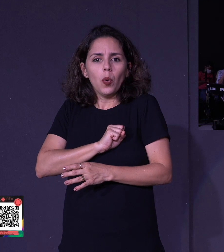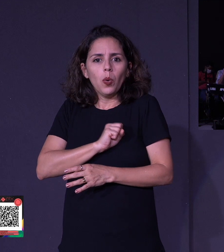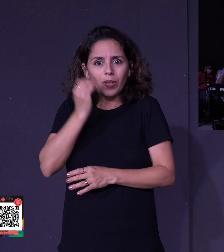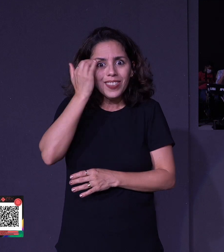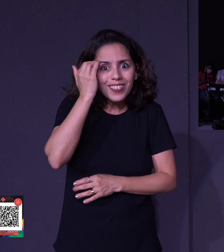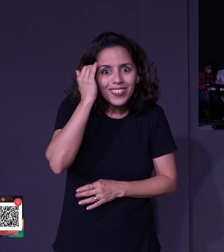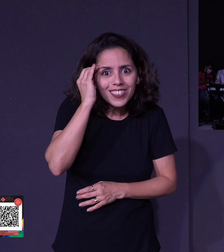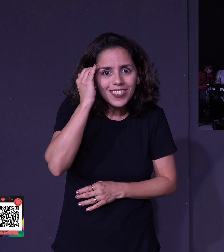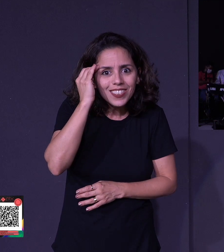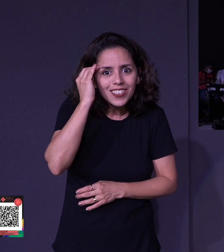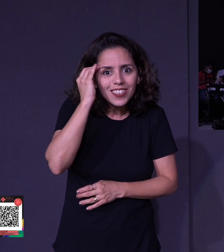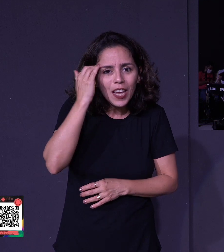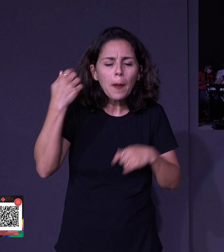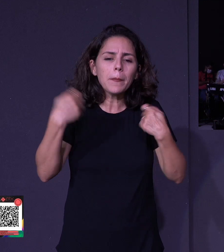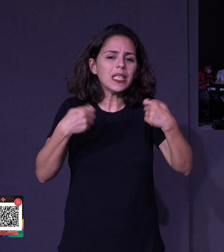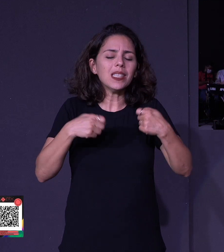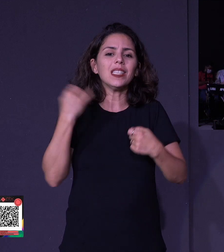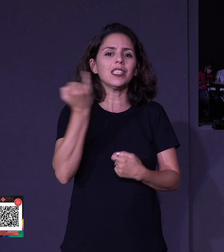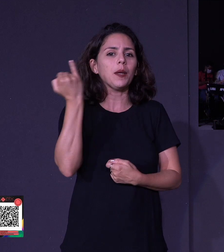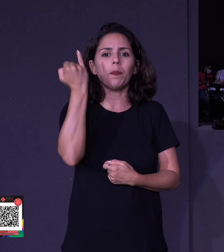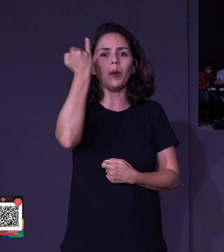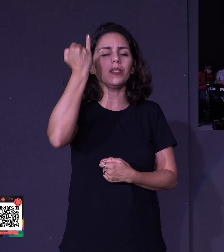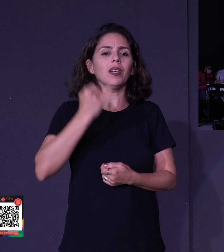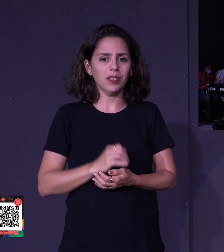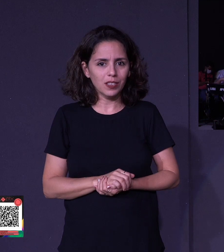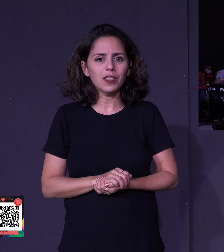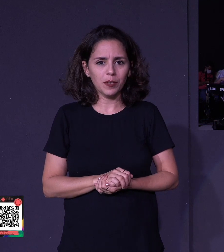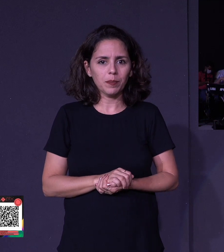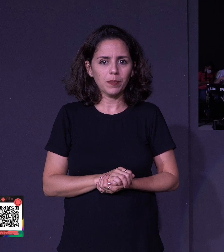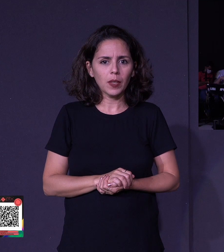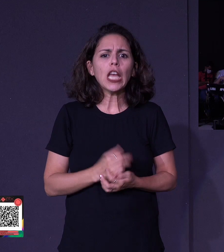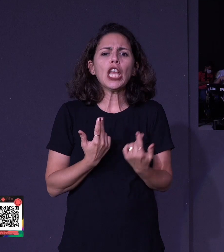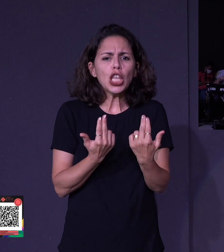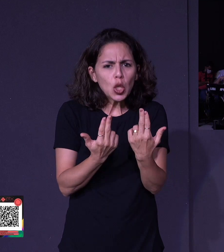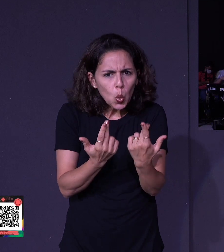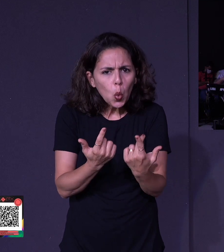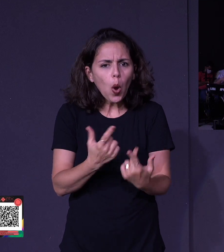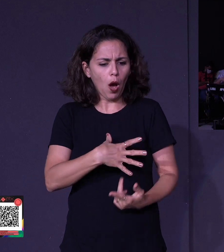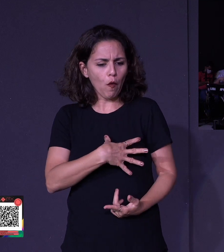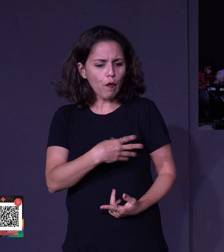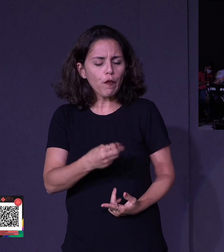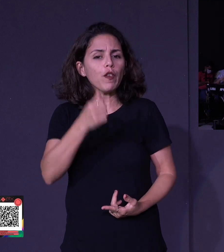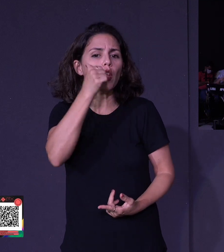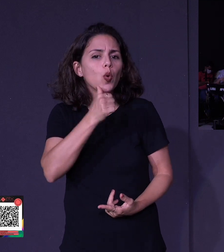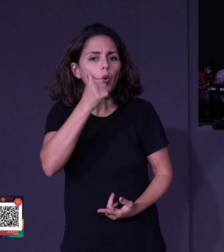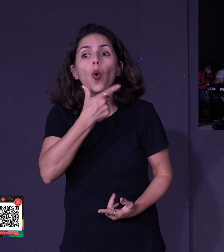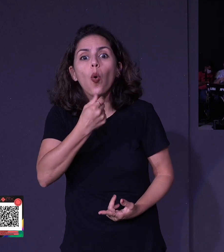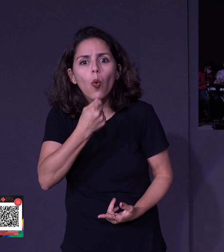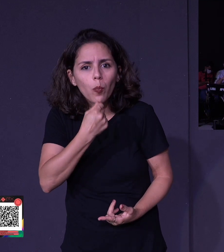essa lacuna na vida da sua filha, em especial os meninos também. Não sou eu que